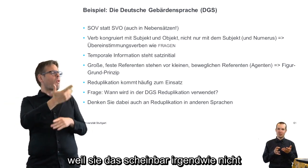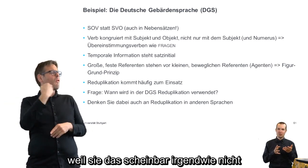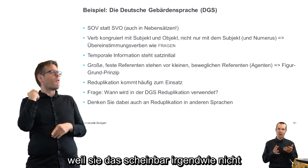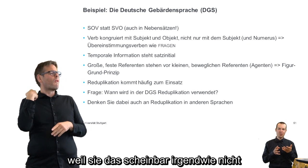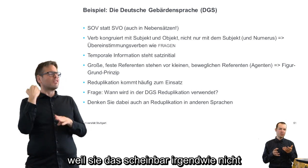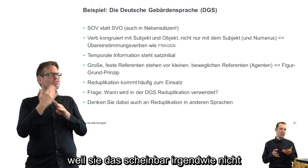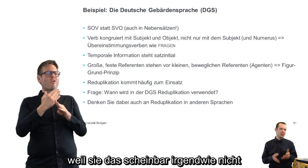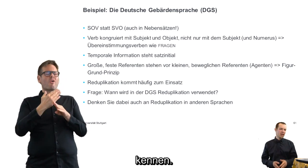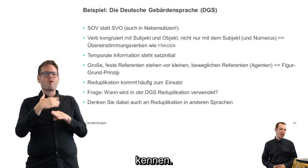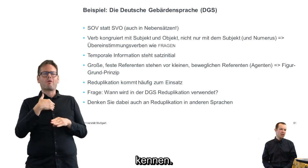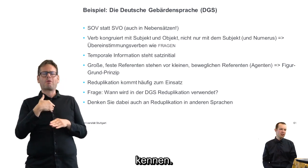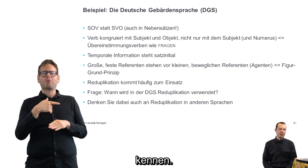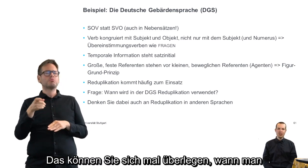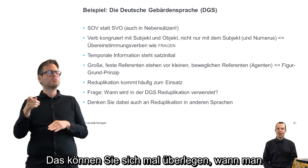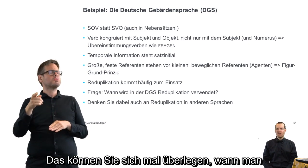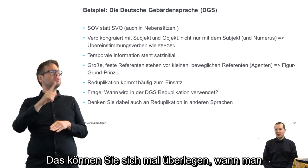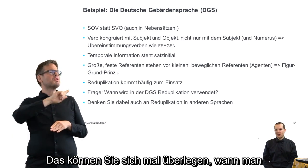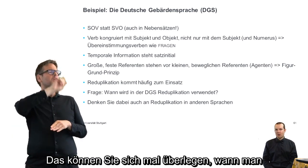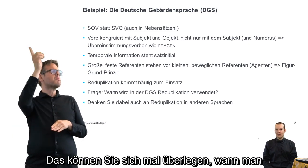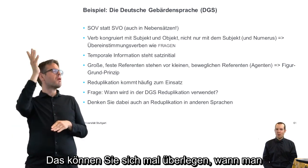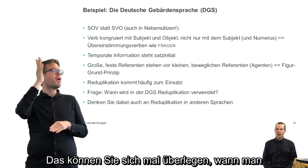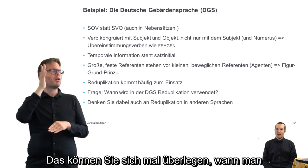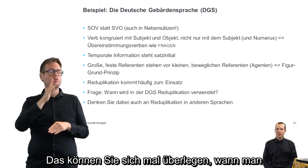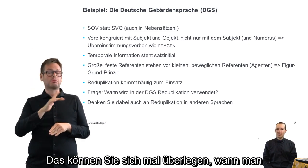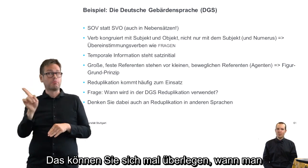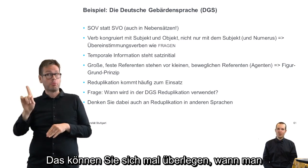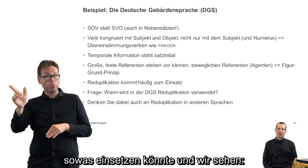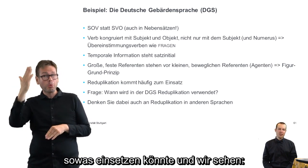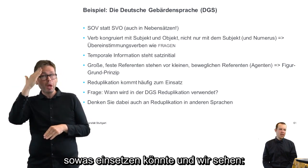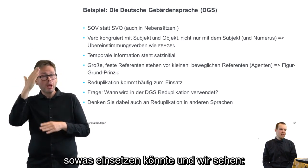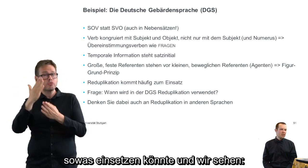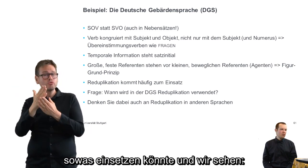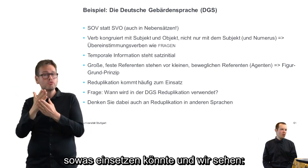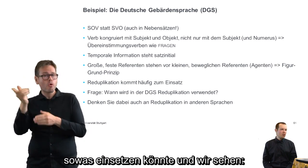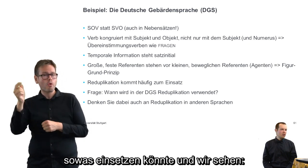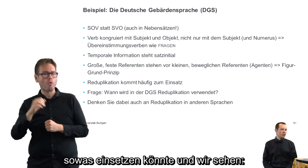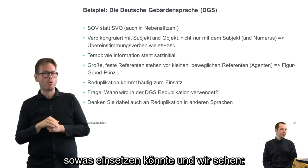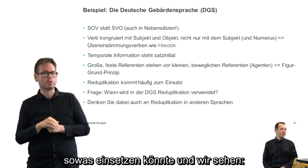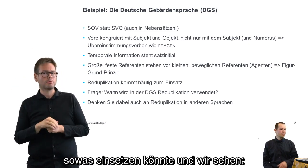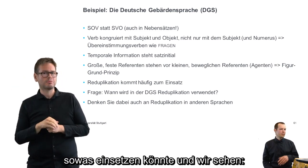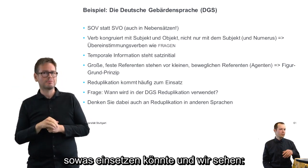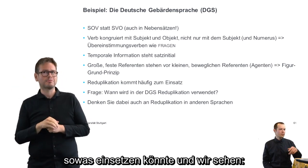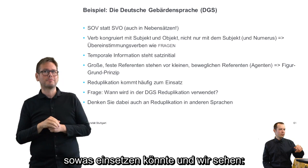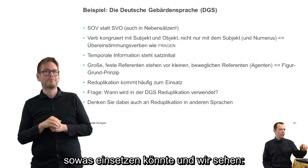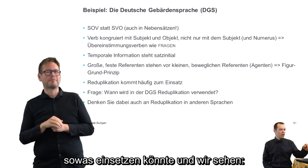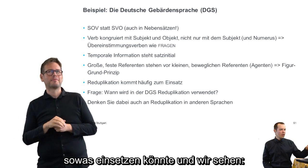sie das scheinbar irgendwie nicht kennen sie können sich mal überlegen wann man sowas einsetzen könnte